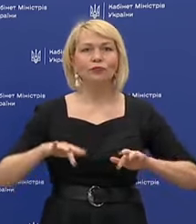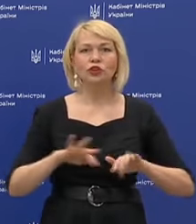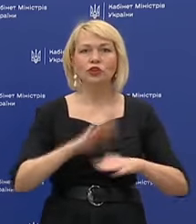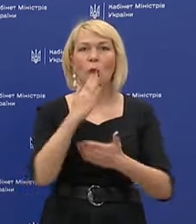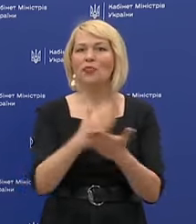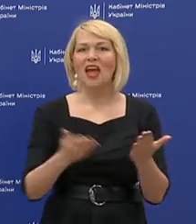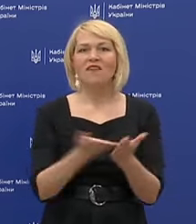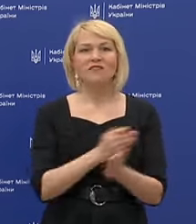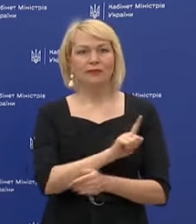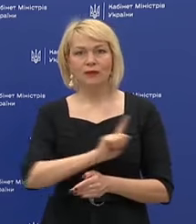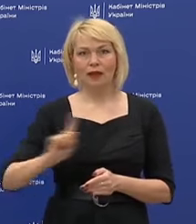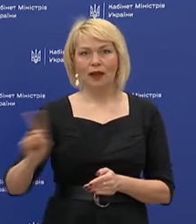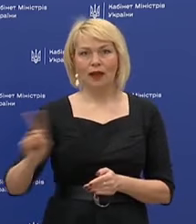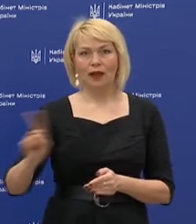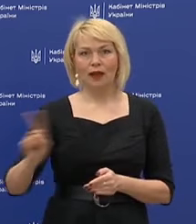відміняє